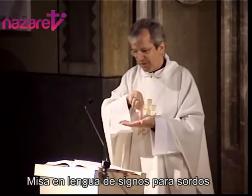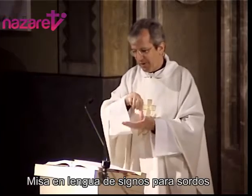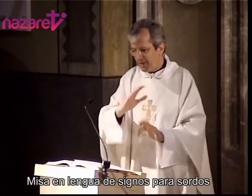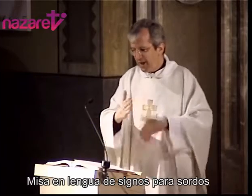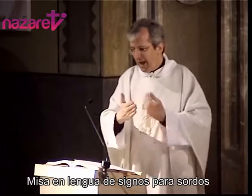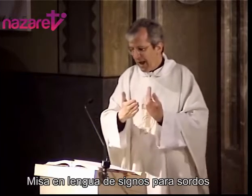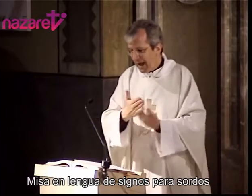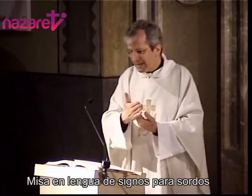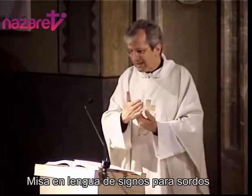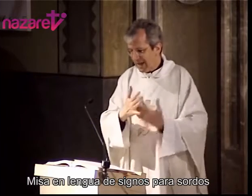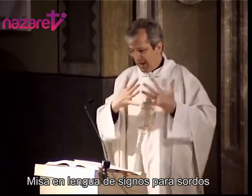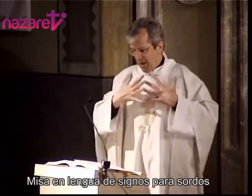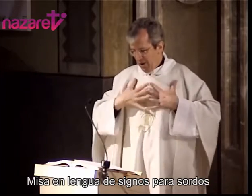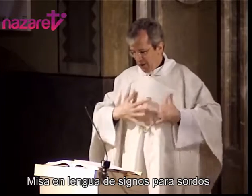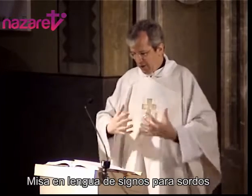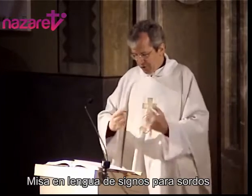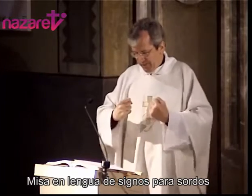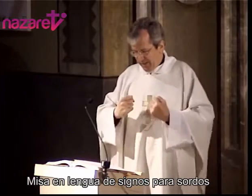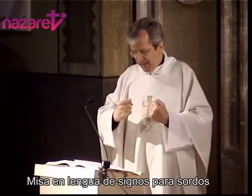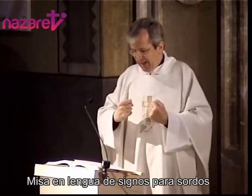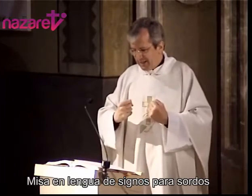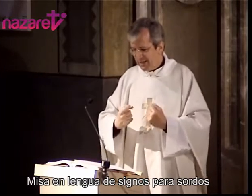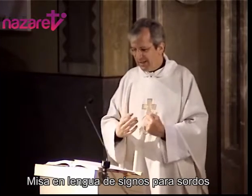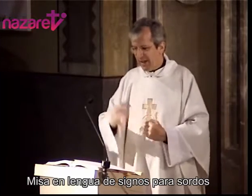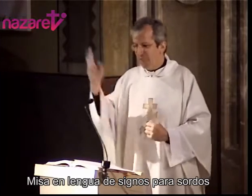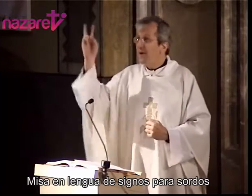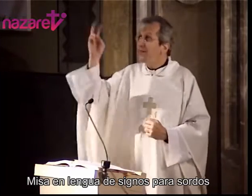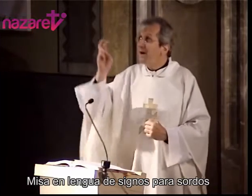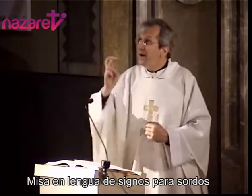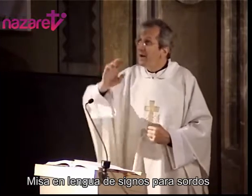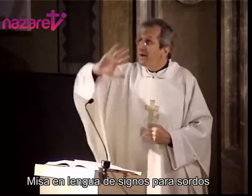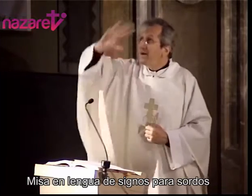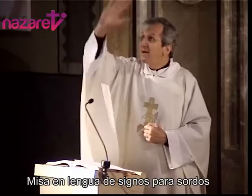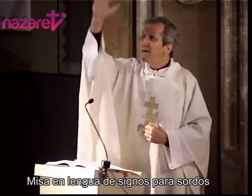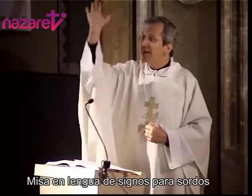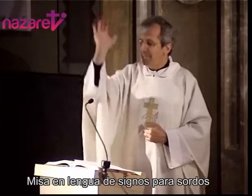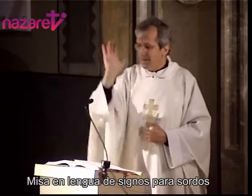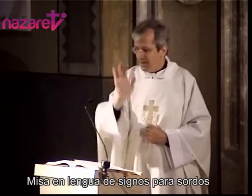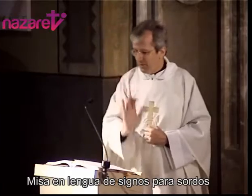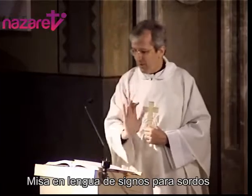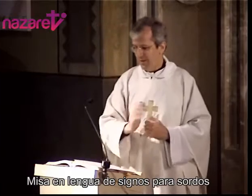ciudad hasta que os revistáis de la fuerza que viene de lo alto.